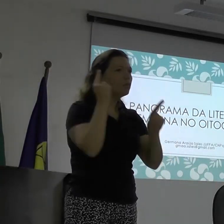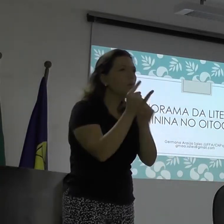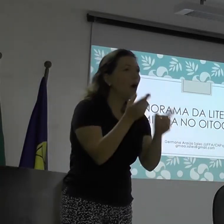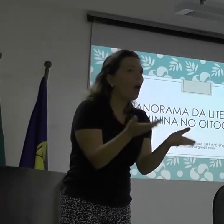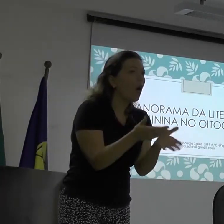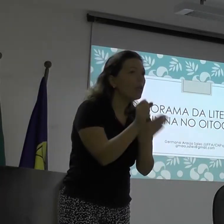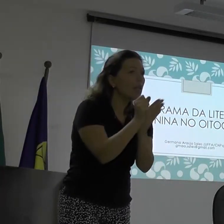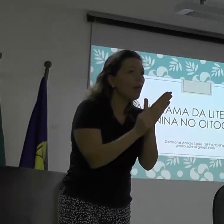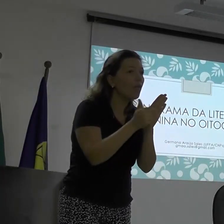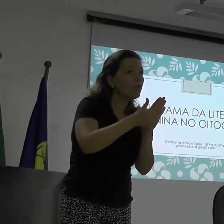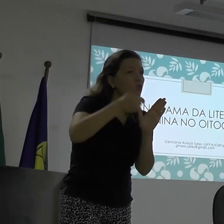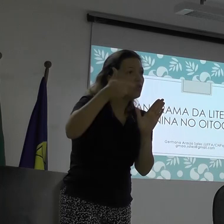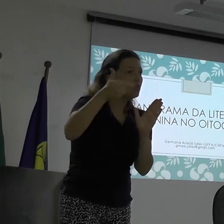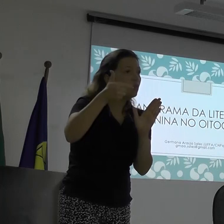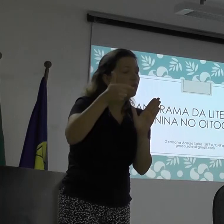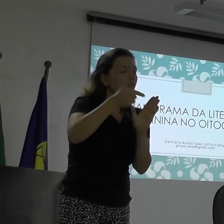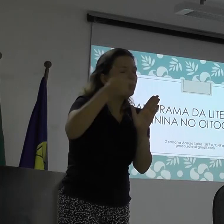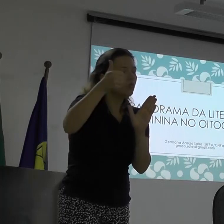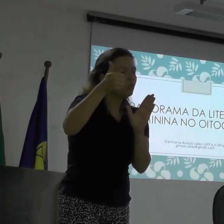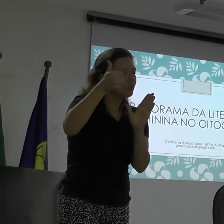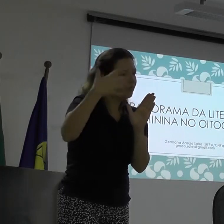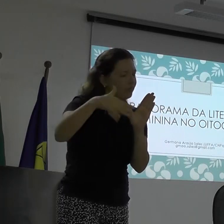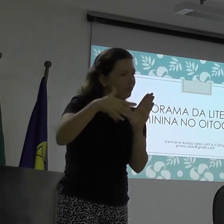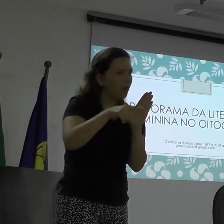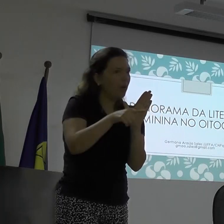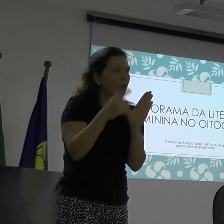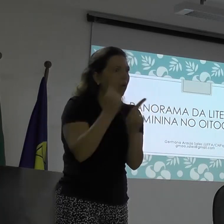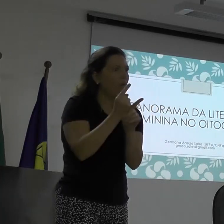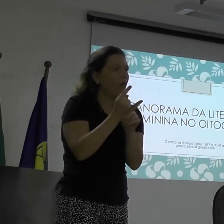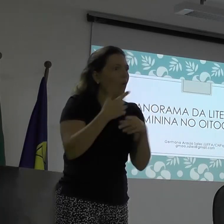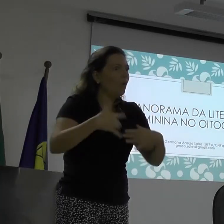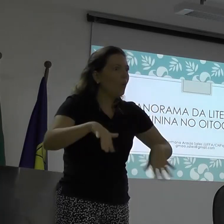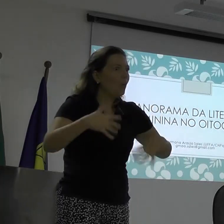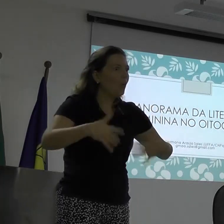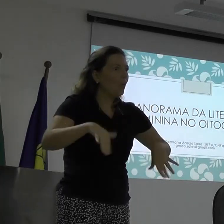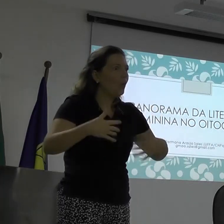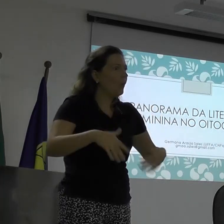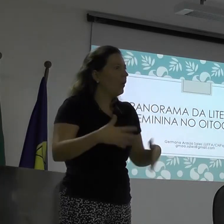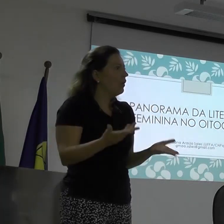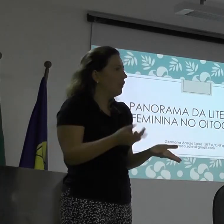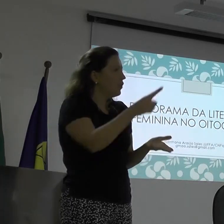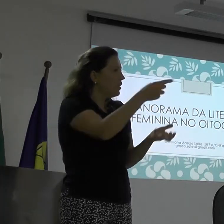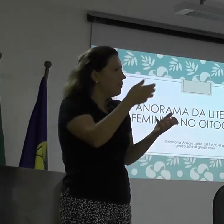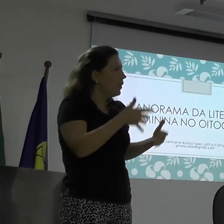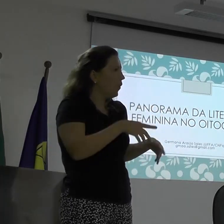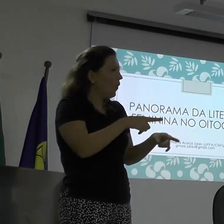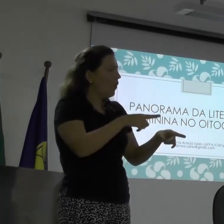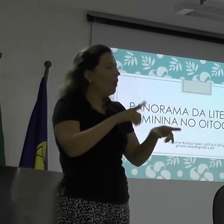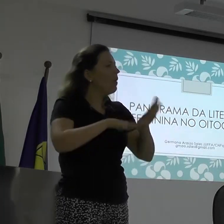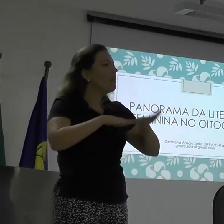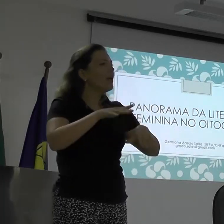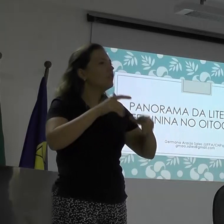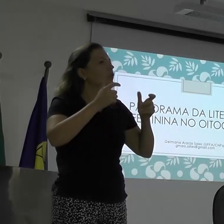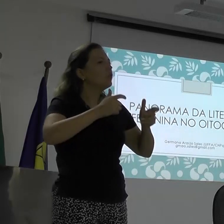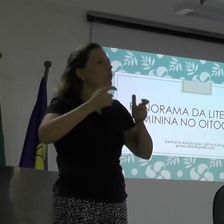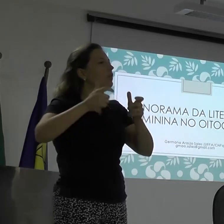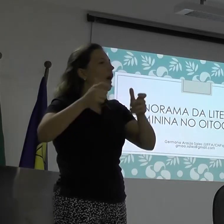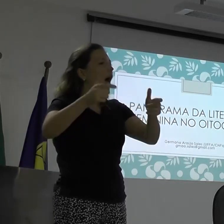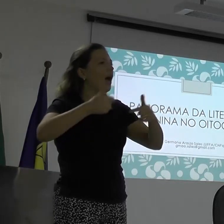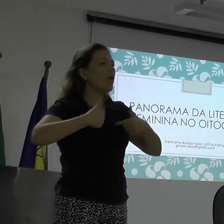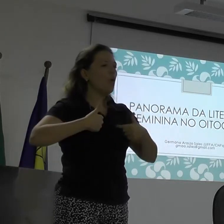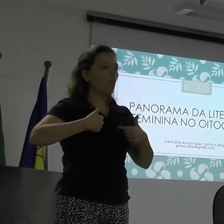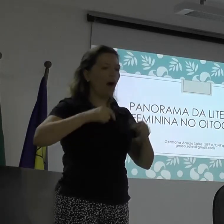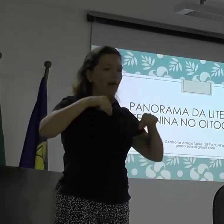XXI, tá? Então, como você disse, e depende do lugar de onde